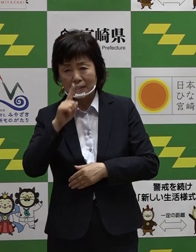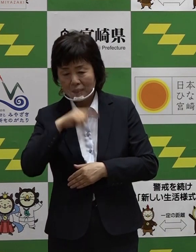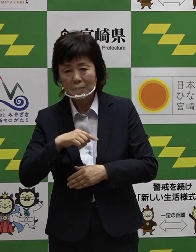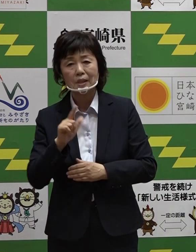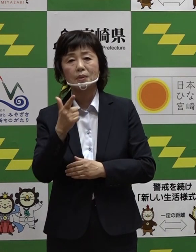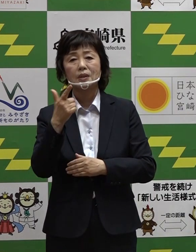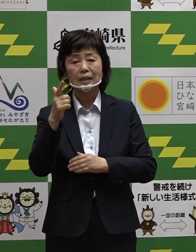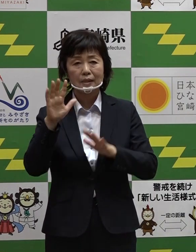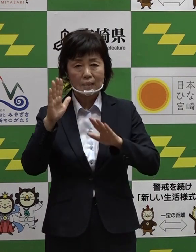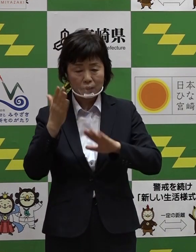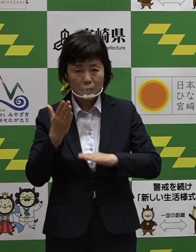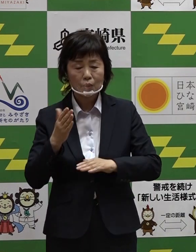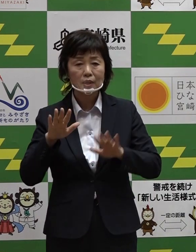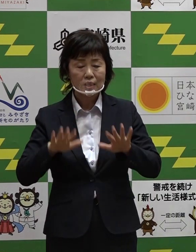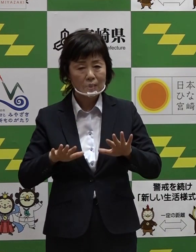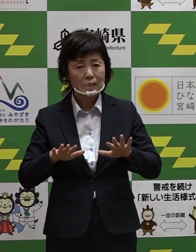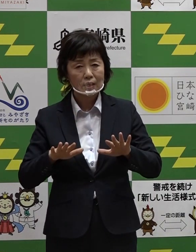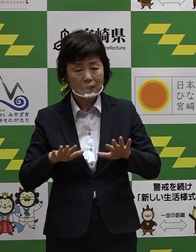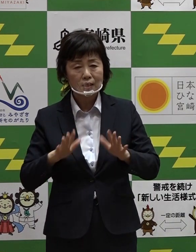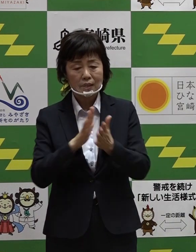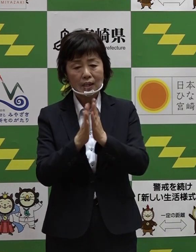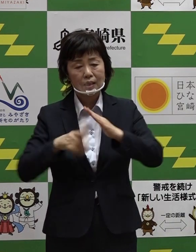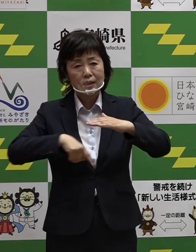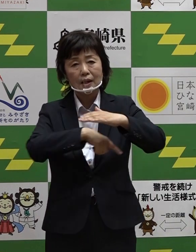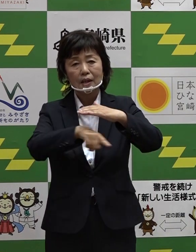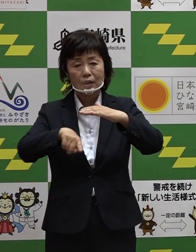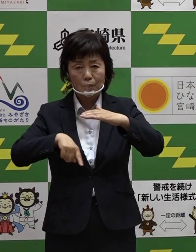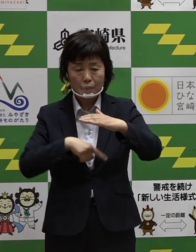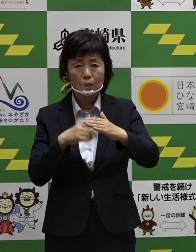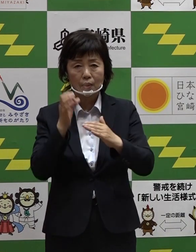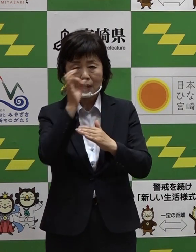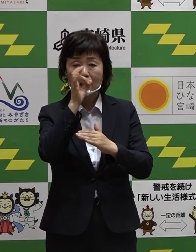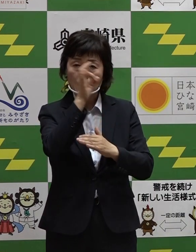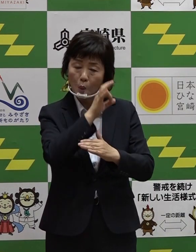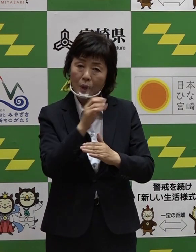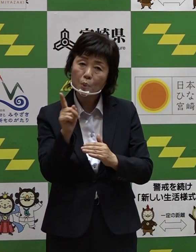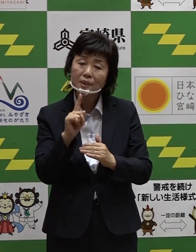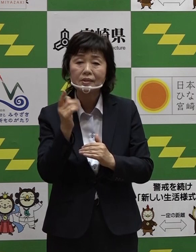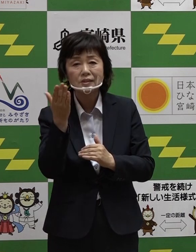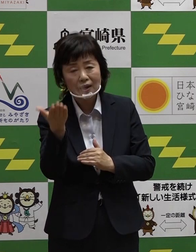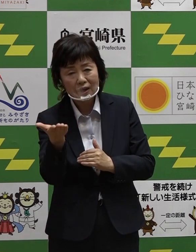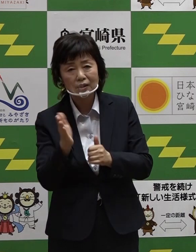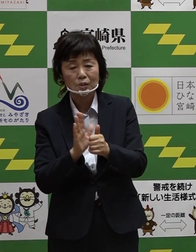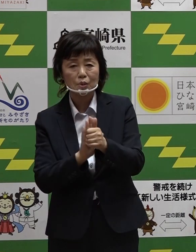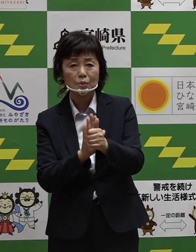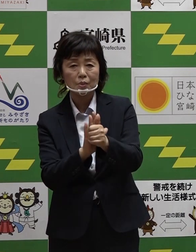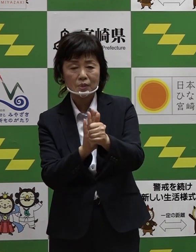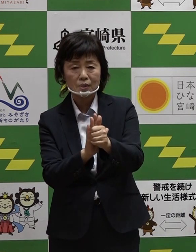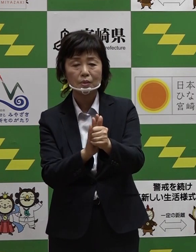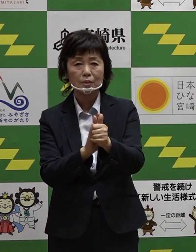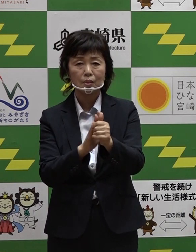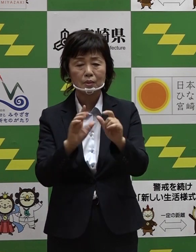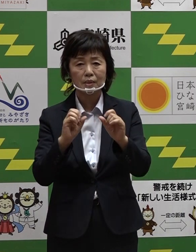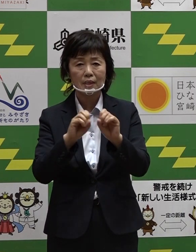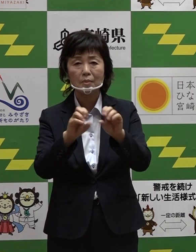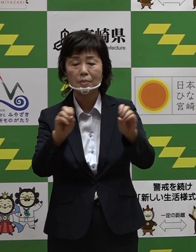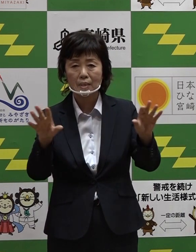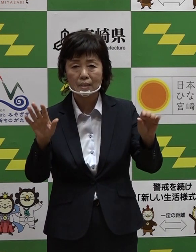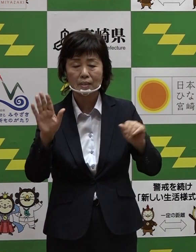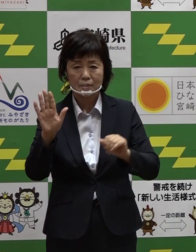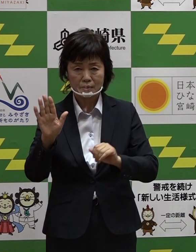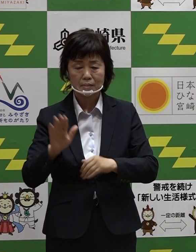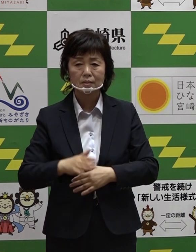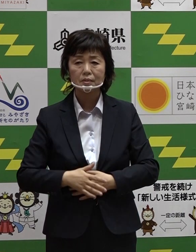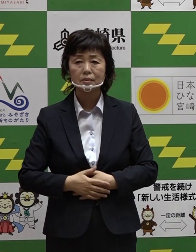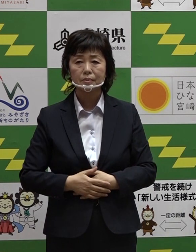が、ぜひこのタイミングでは県内を回ってみませんかという後押しをするという意味でのキャンペーンになります。